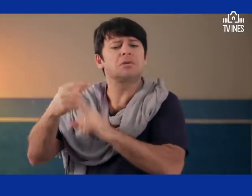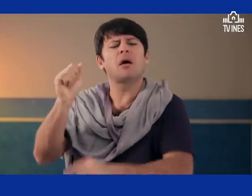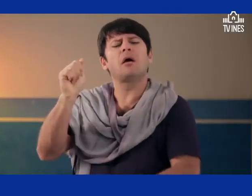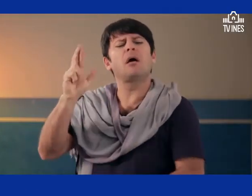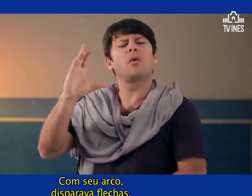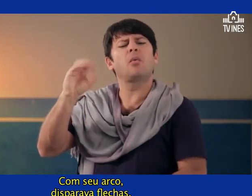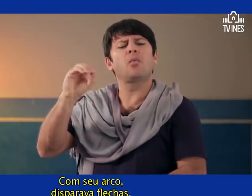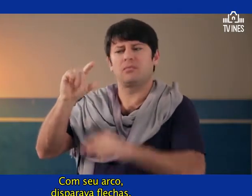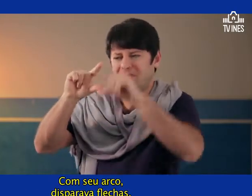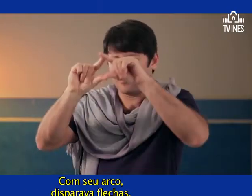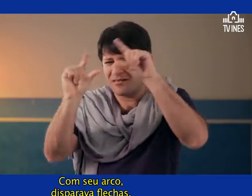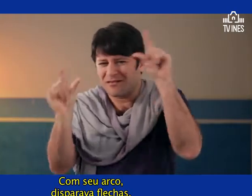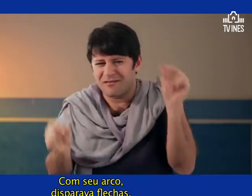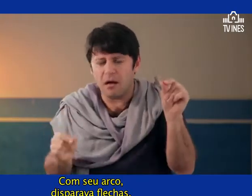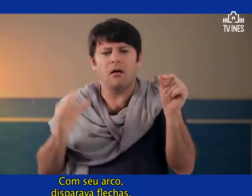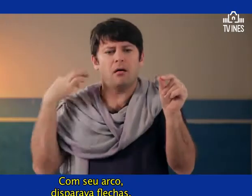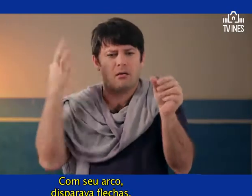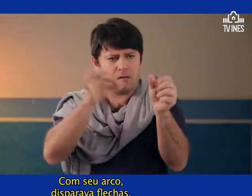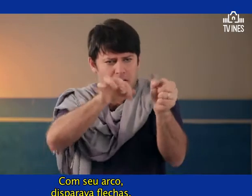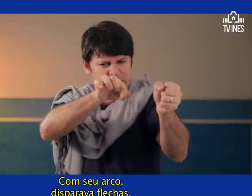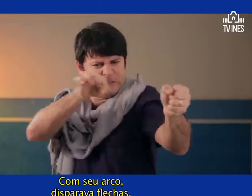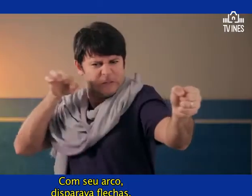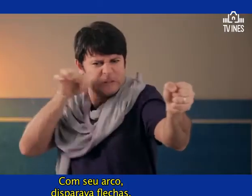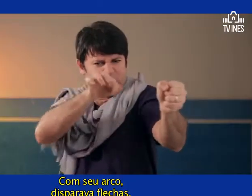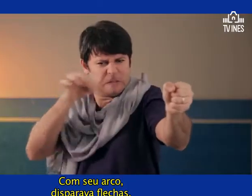Com seu arco, disparava flechas.